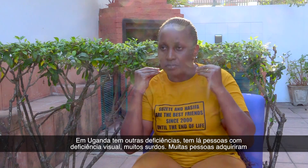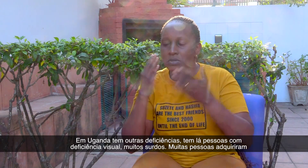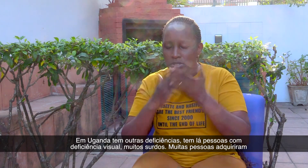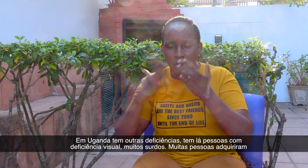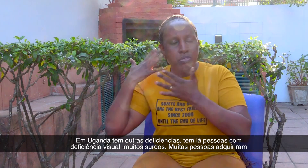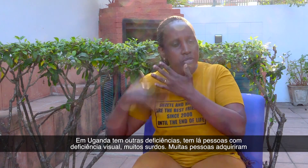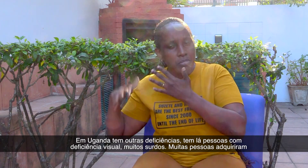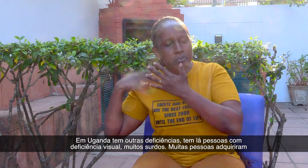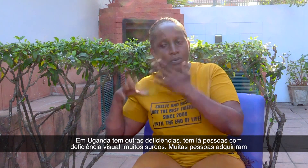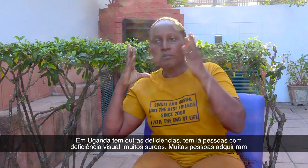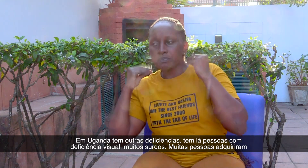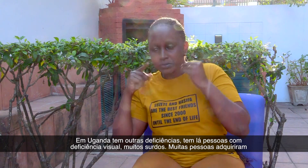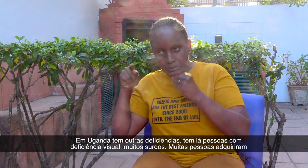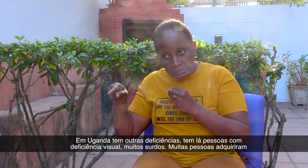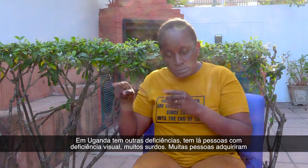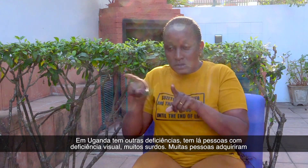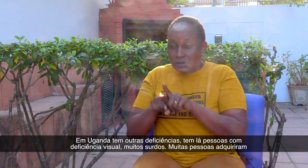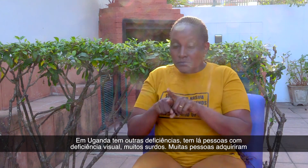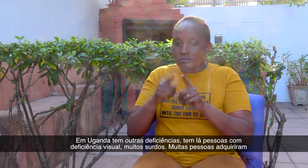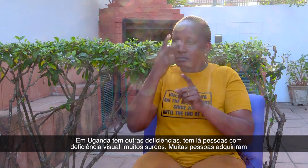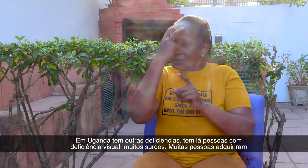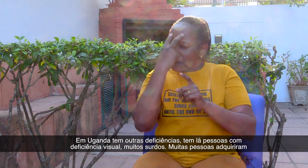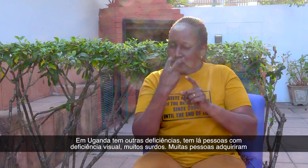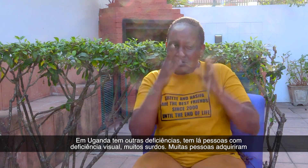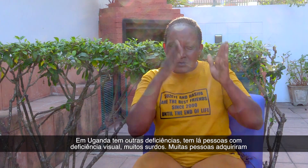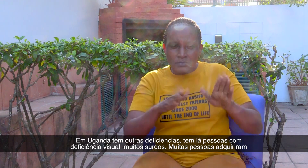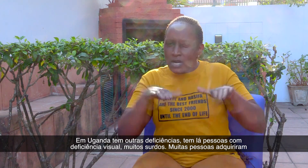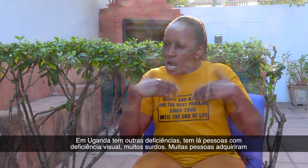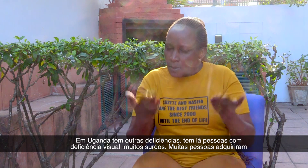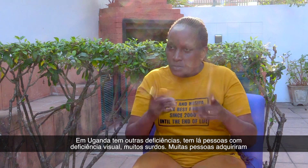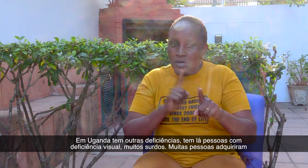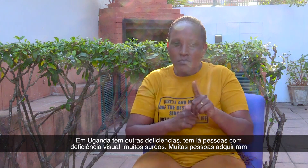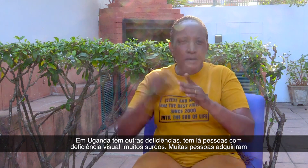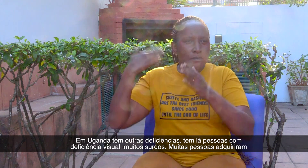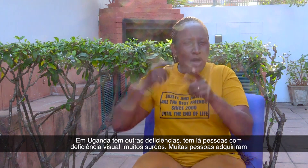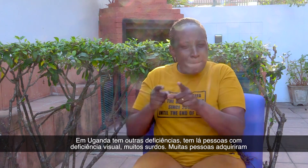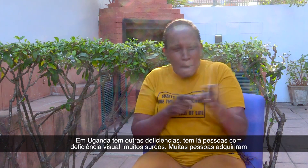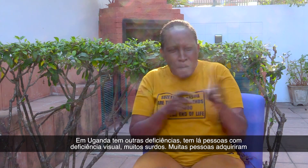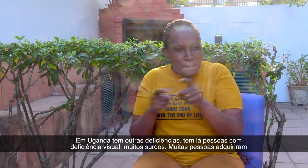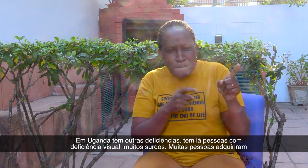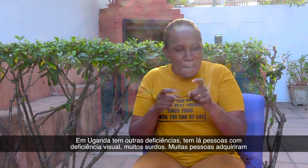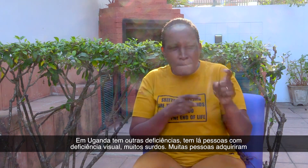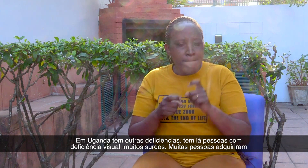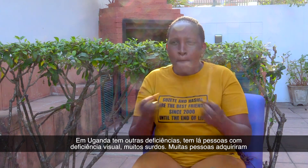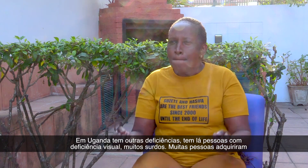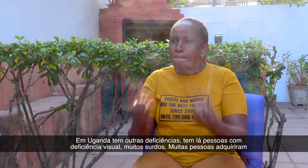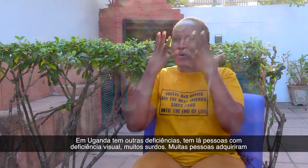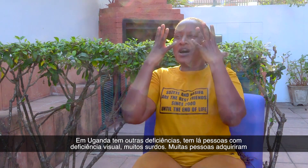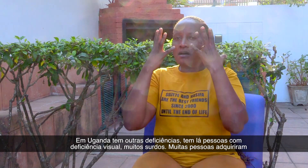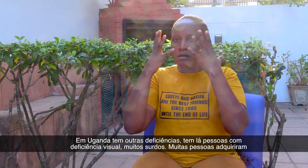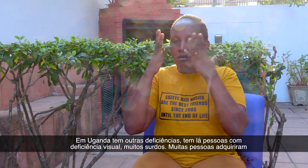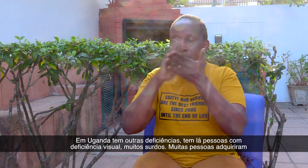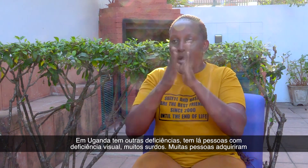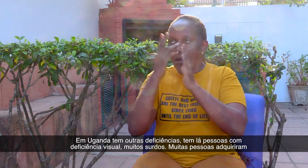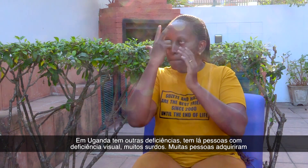Em Uganda, tem outros deficientes. Lá tem pessoas com deficiência visual, muitos surdos.